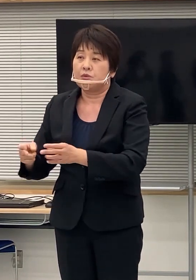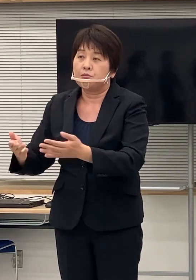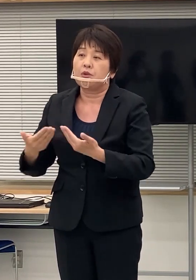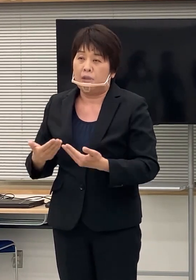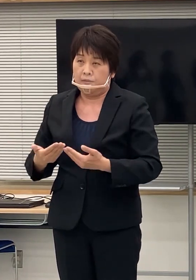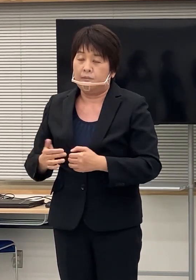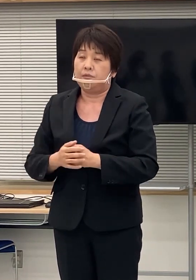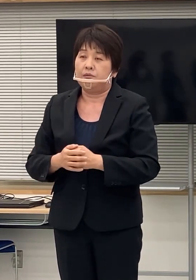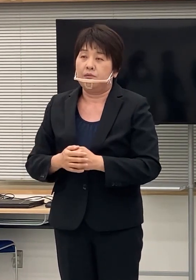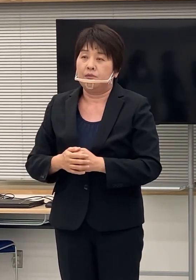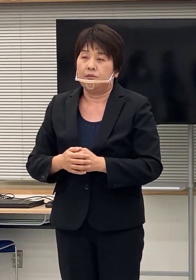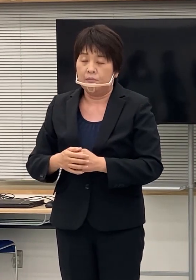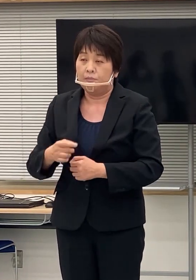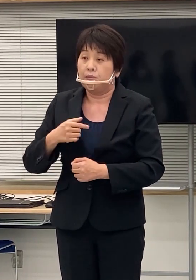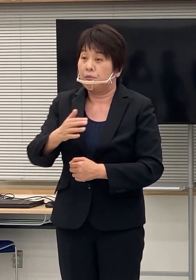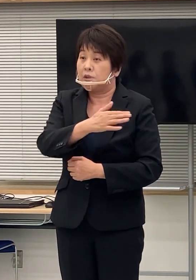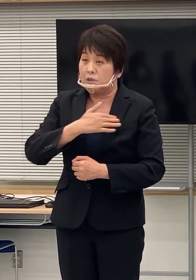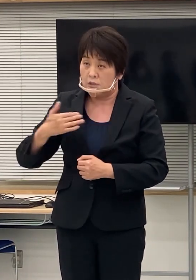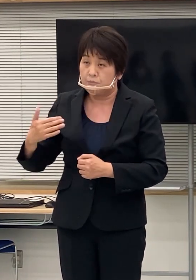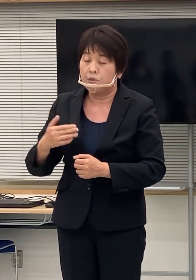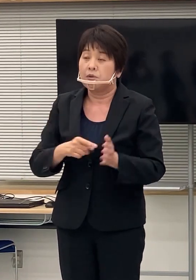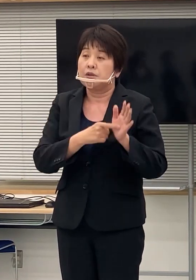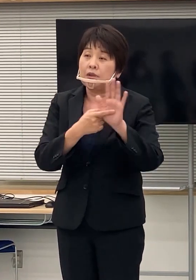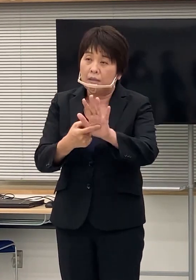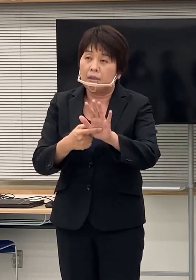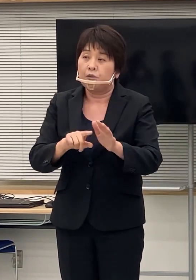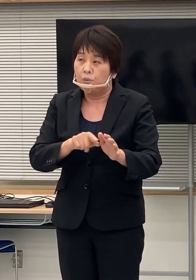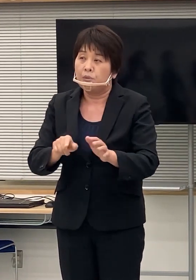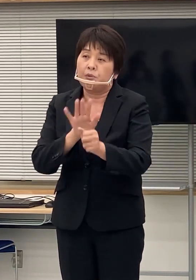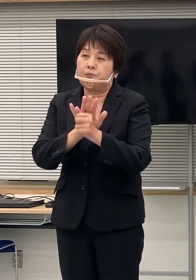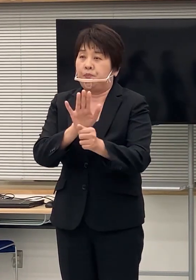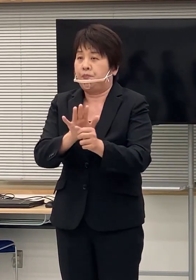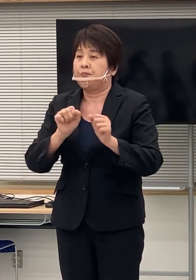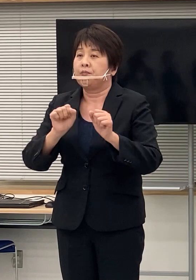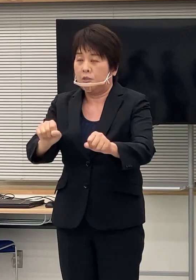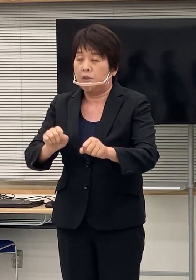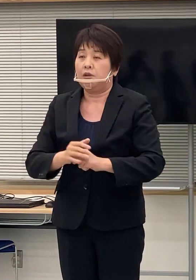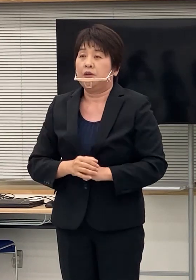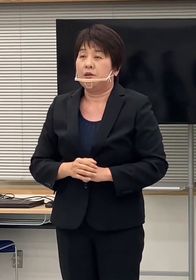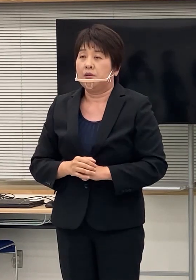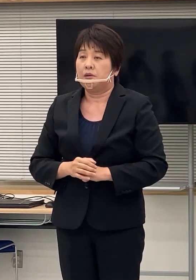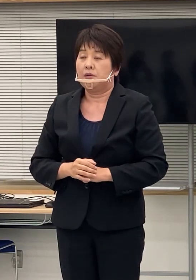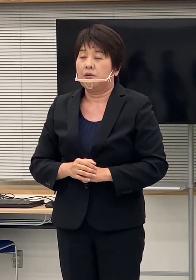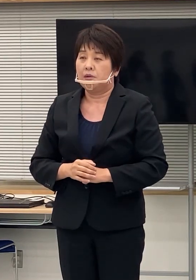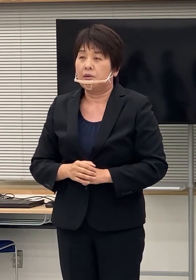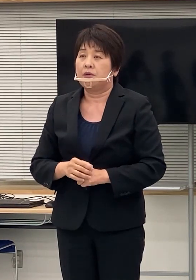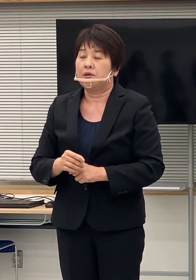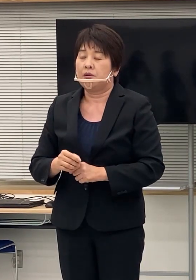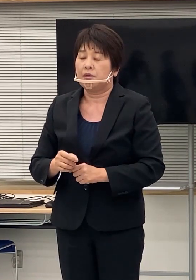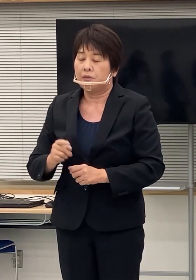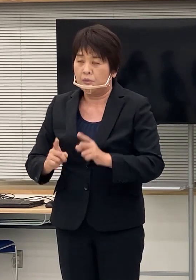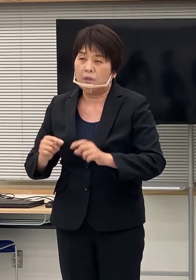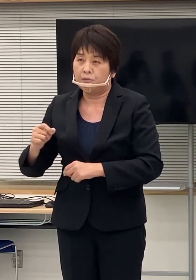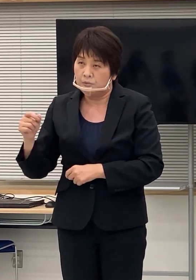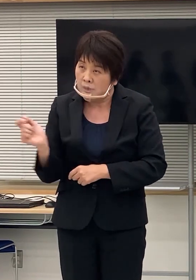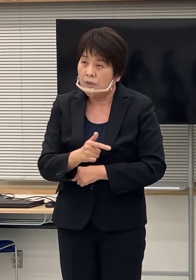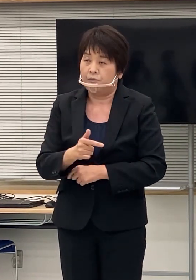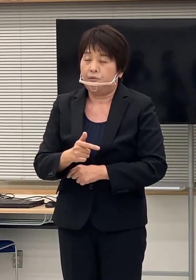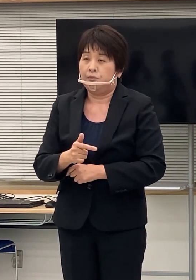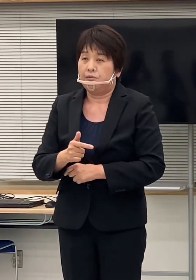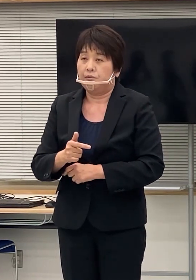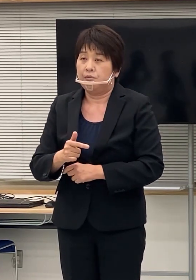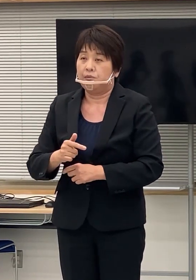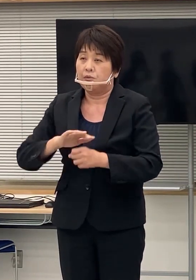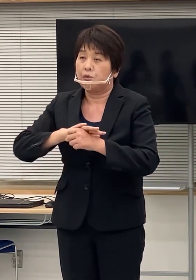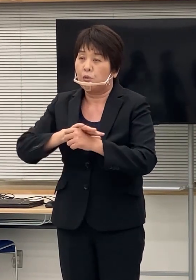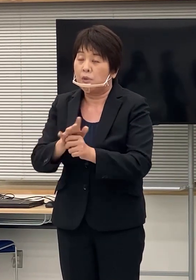に、我々としても宣言等のお手伝いをさせていただきながら一刻も早いコ